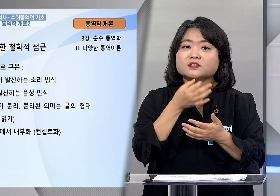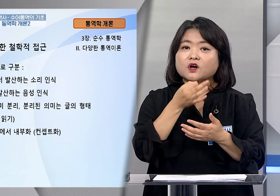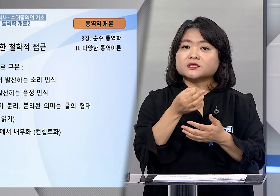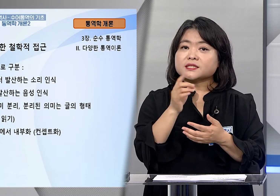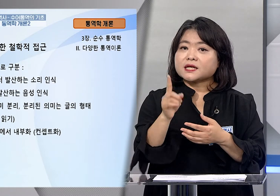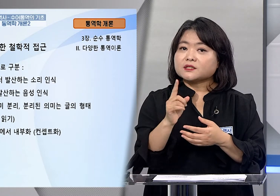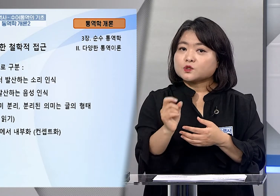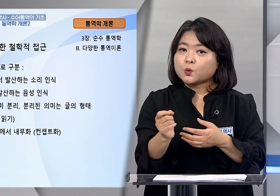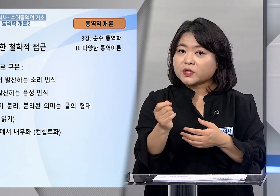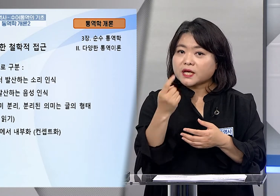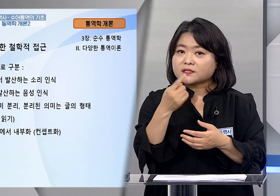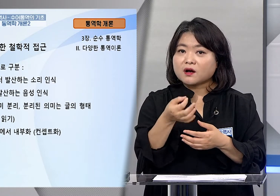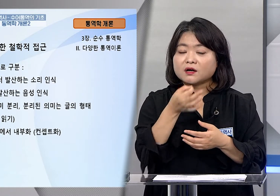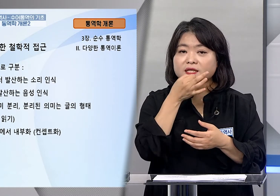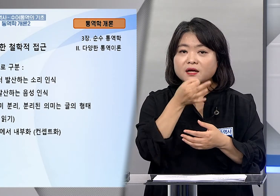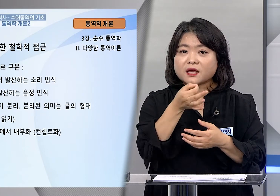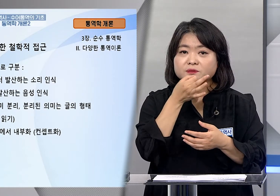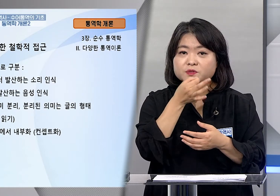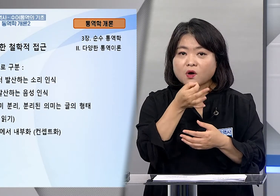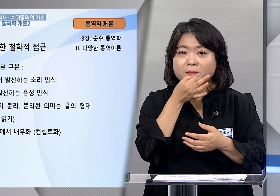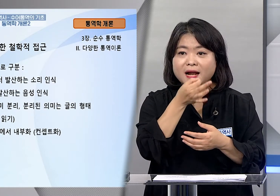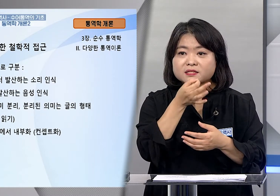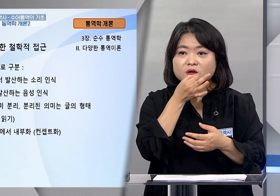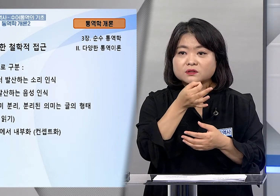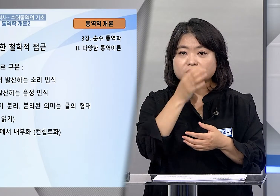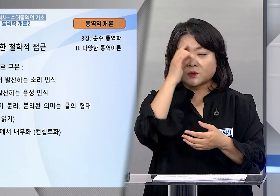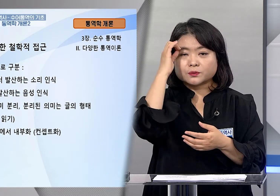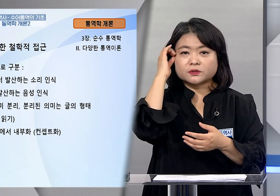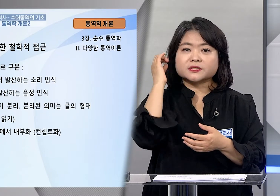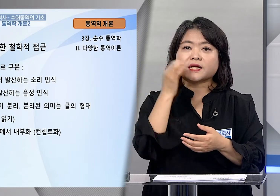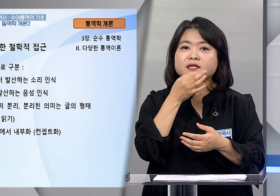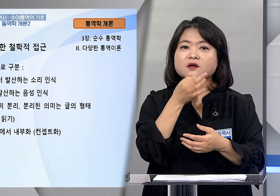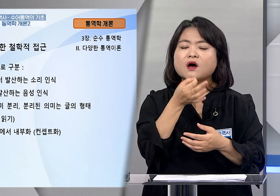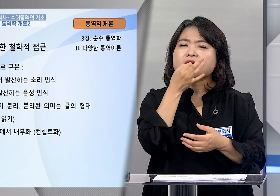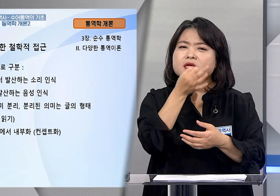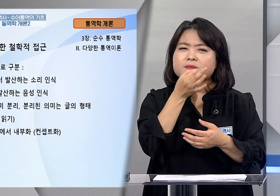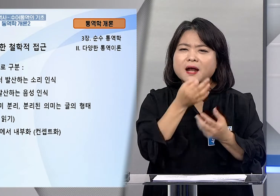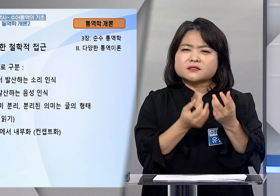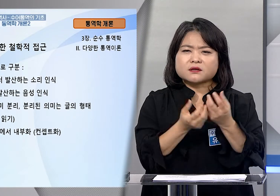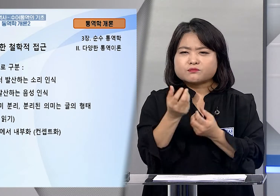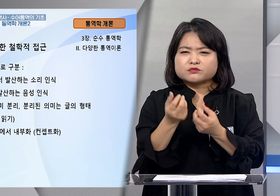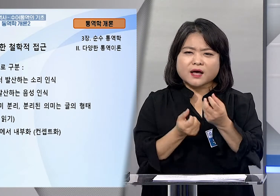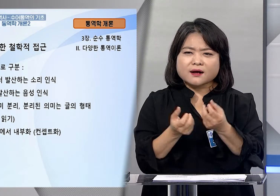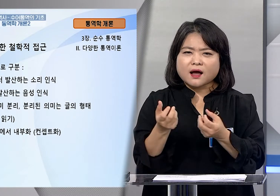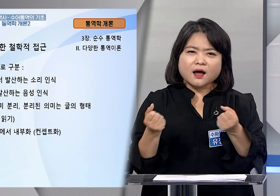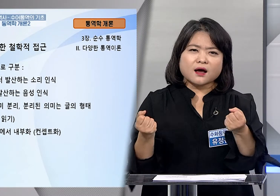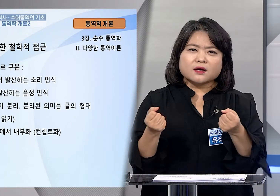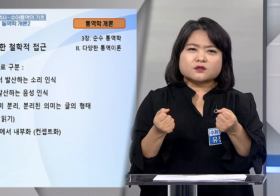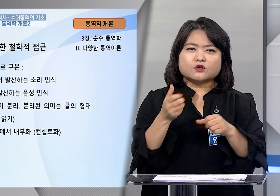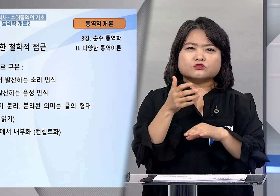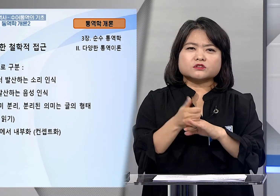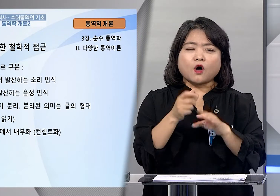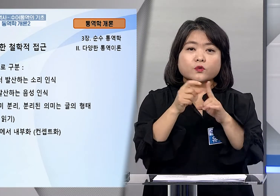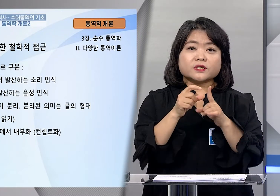역시 자인의 소리에서 인간의 음성, 발성으로부터 시작해서 이 발성의 분화가 결국은 어휘를